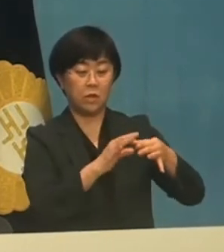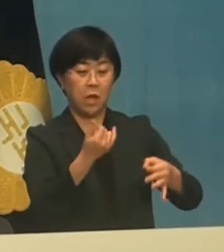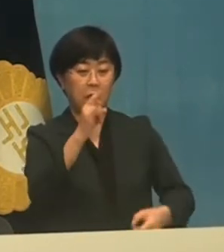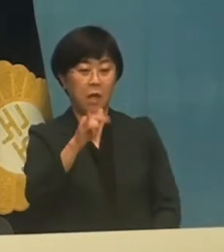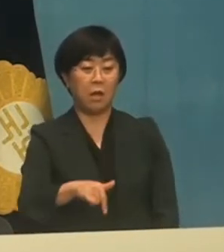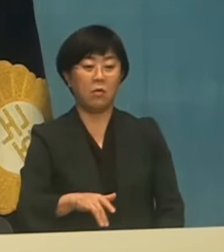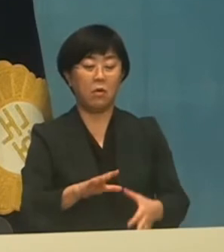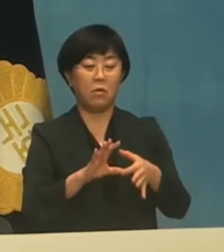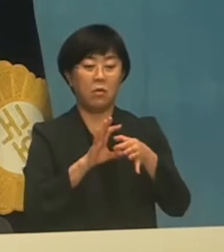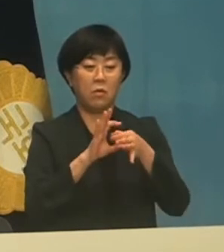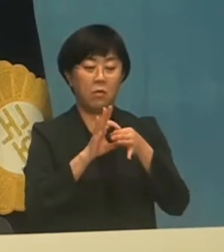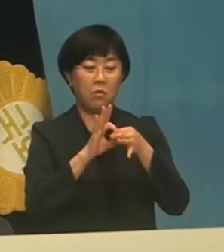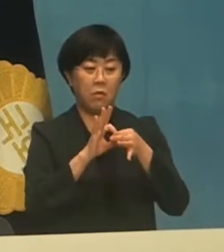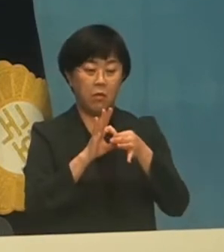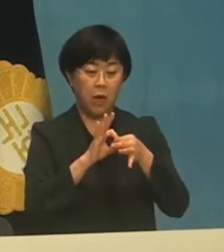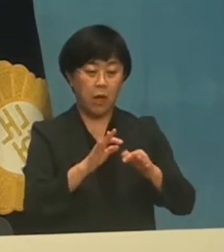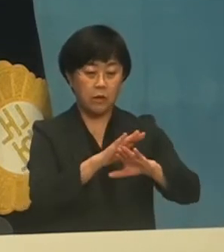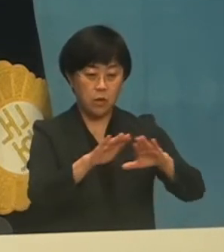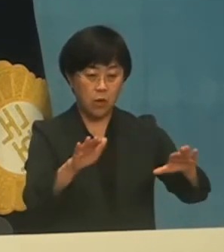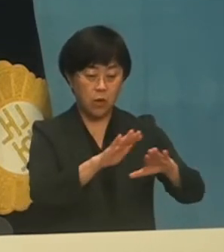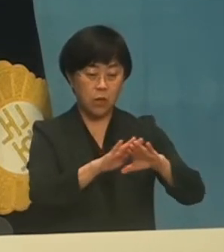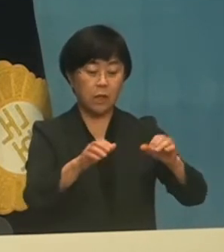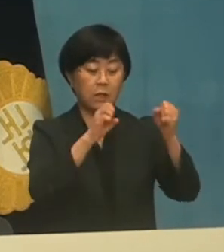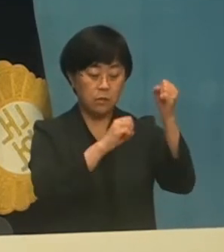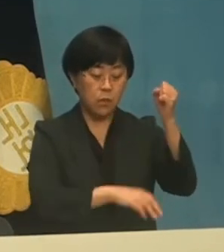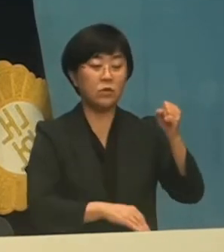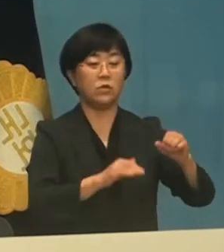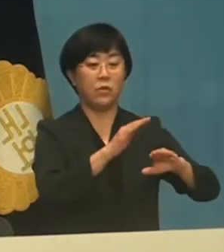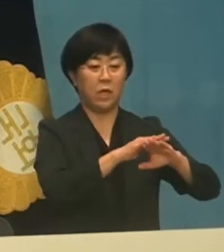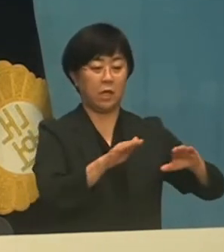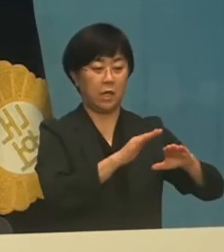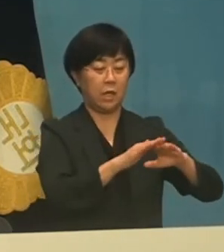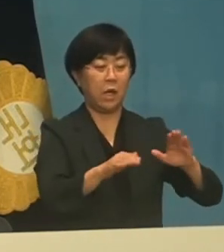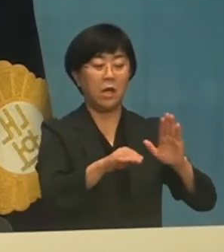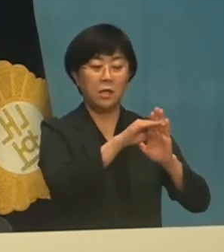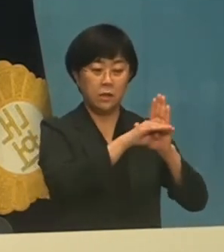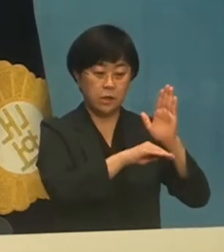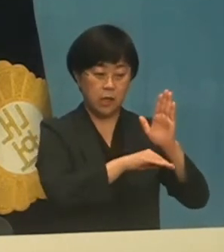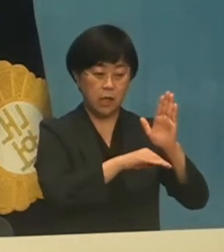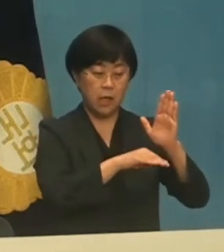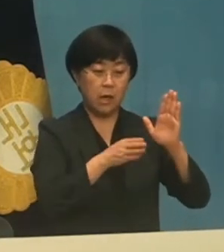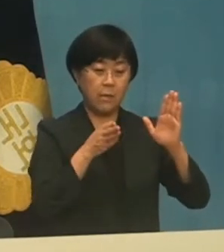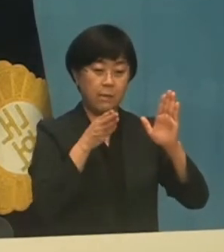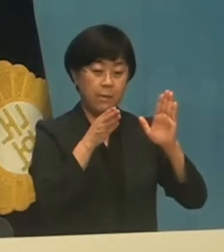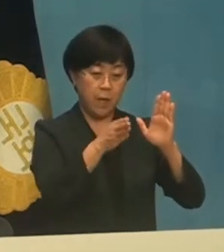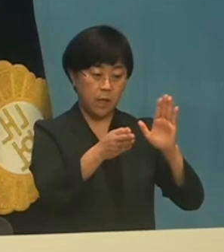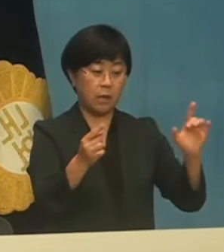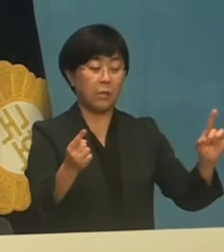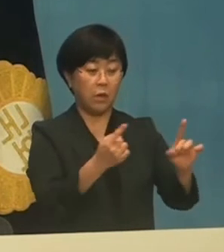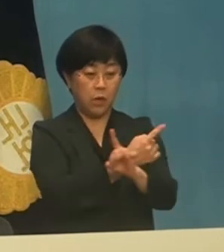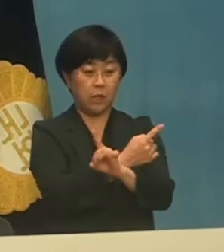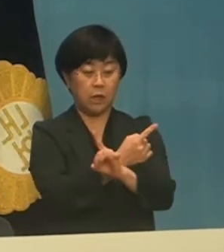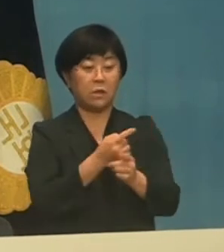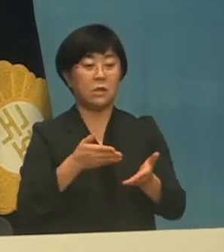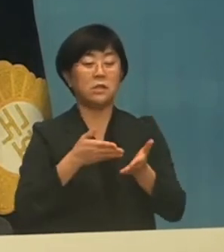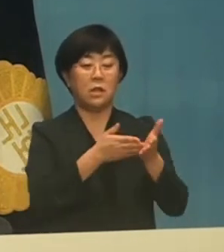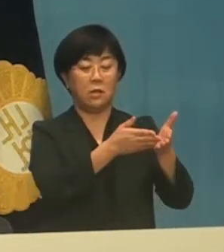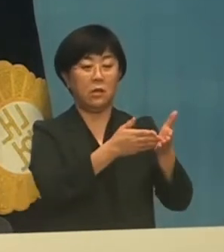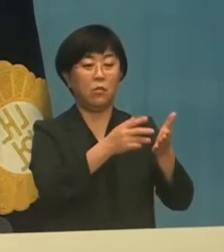핵폐기물 관리와 처분에 대한 근본적인 해결방안을 찾을 수 있도록 의제의 방향을 전환해야 한다는 것이 이 제안의